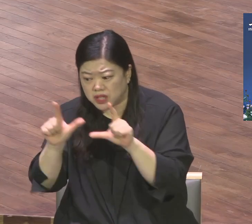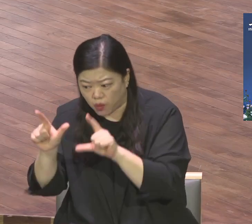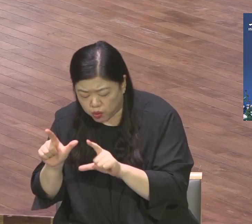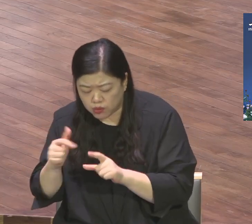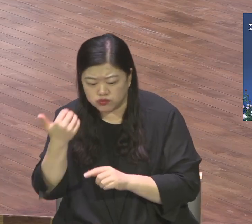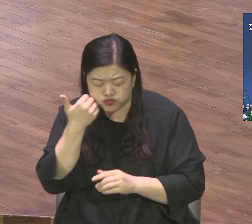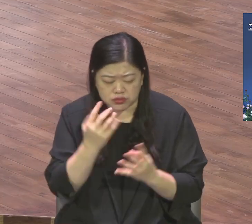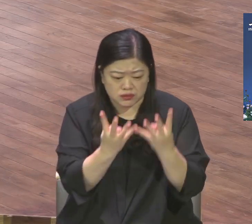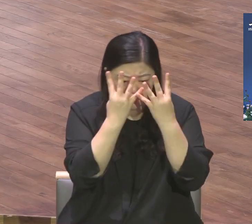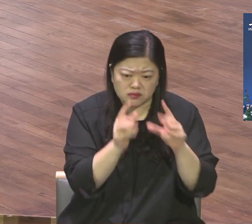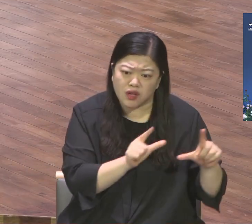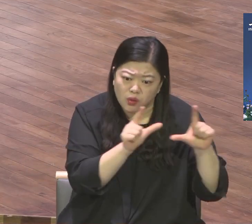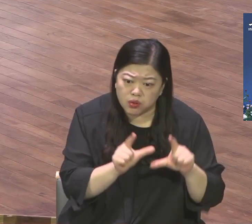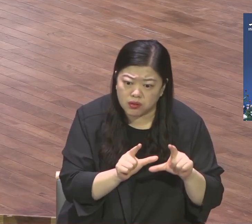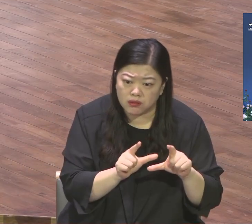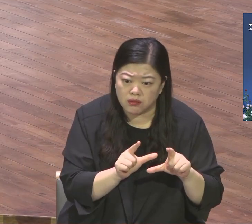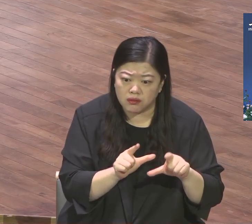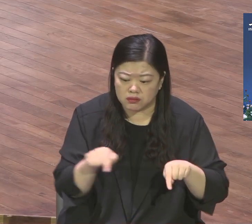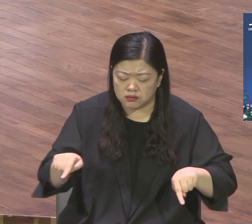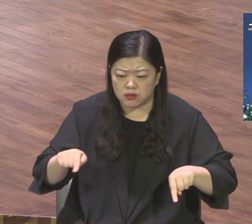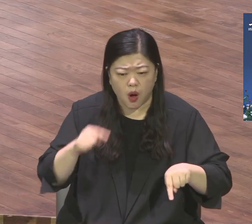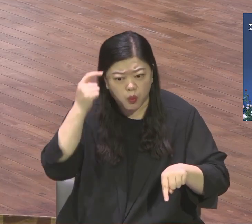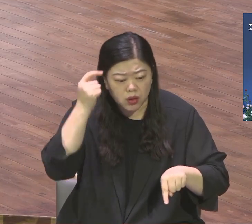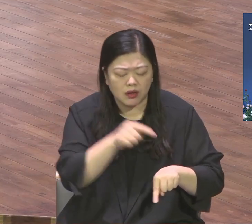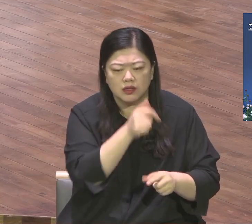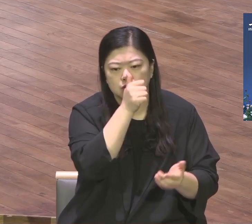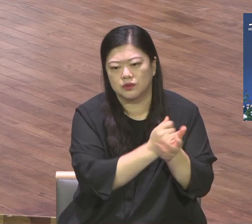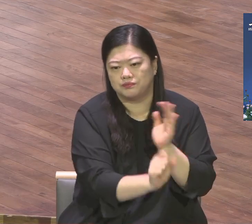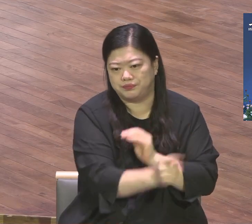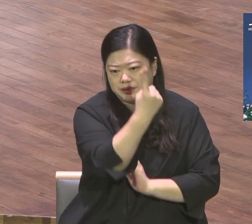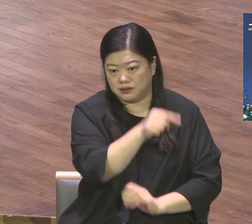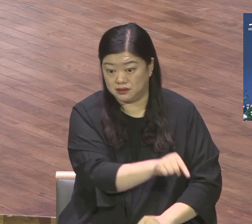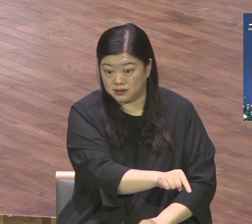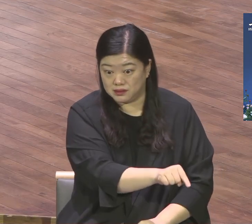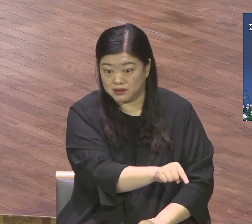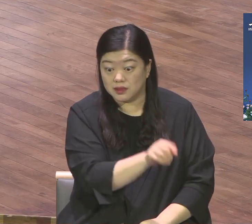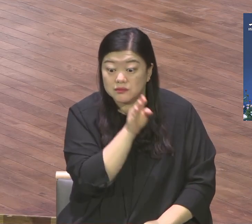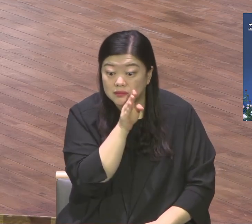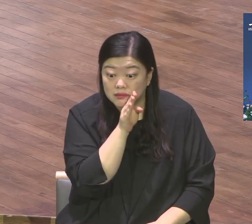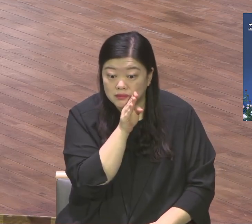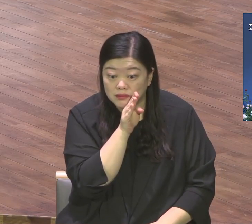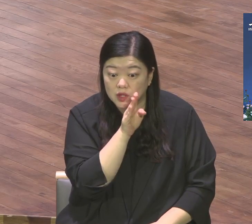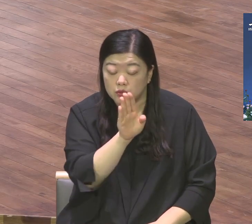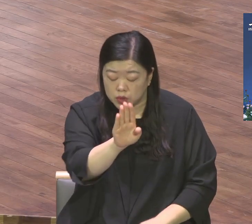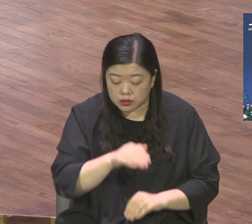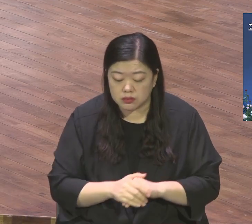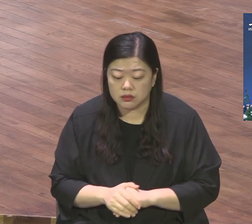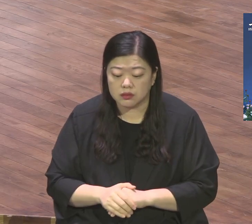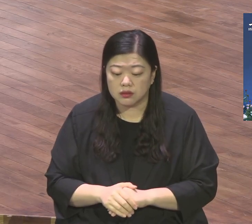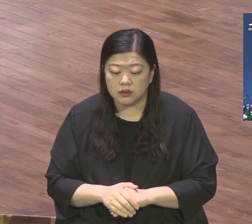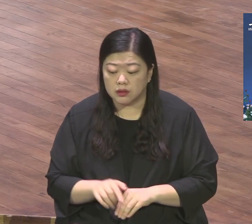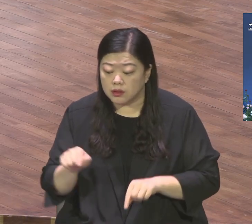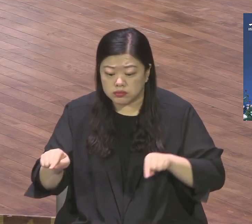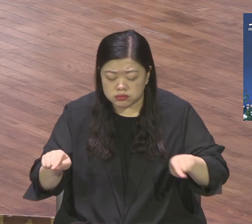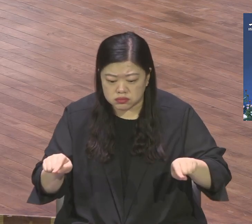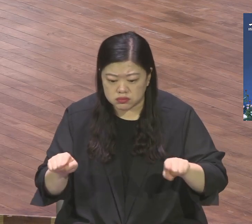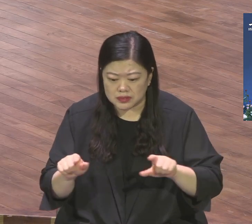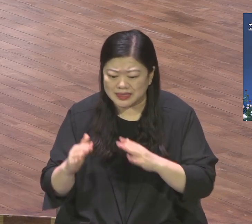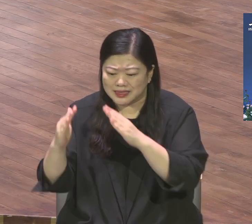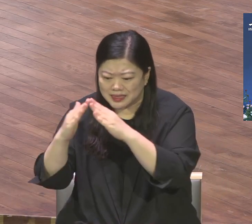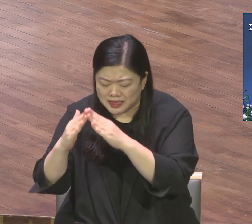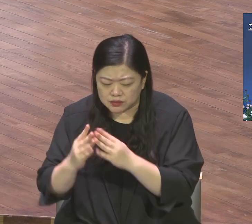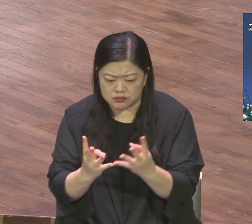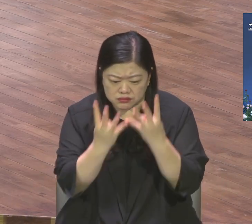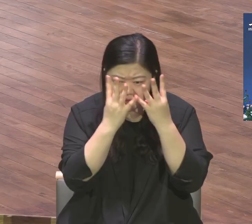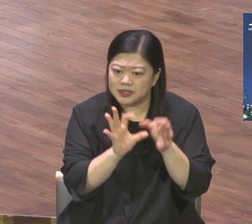나라에서 영생 복락 누리느냐, 사단이 있는 지역에서 영원한 고통 당하느냐. 여기서 말씀하시는 것이 뭐냐?